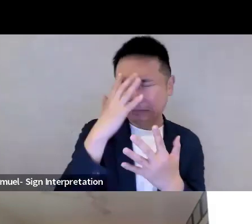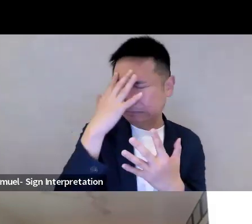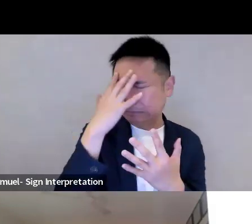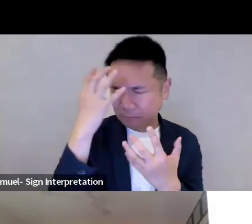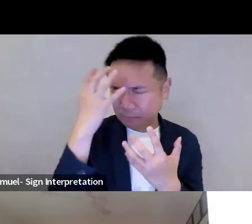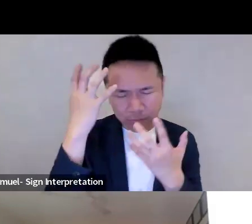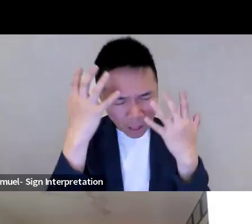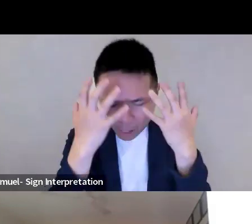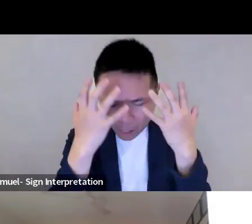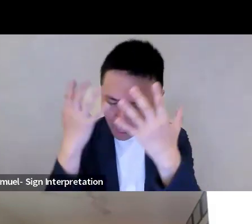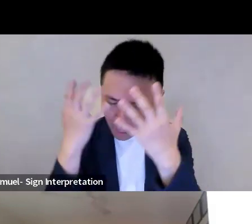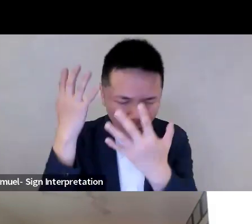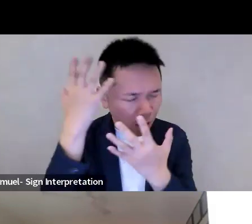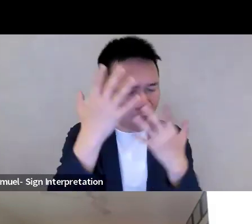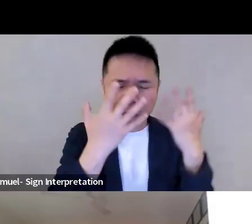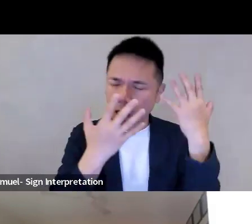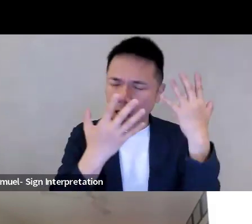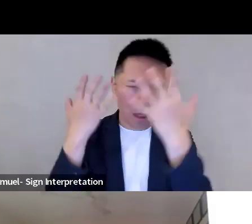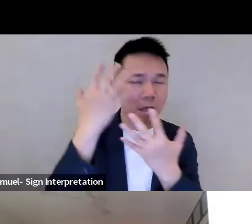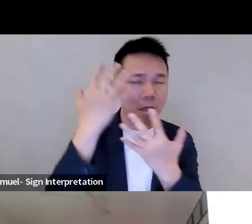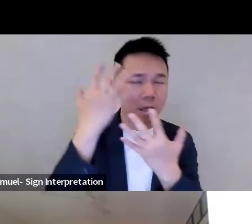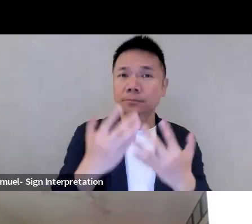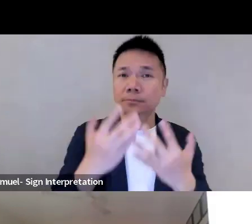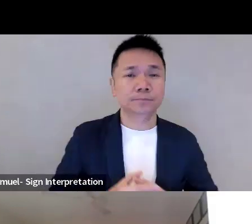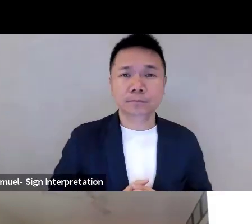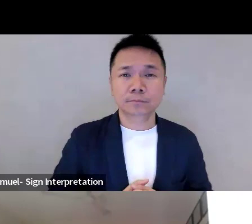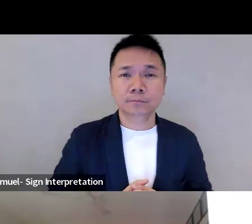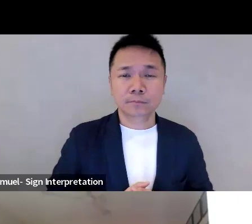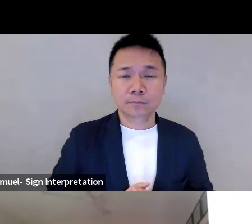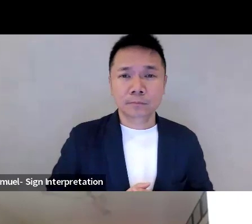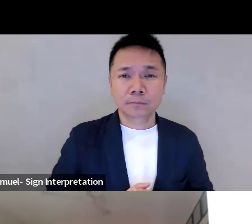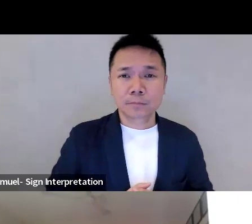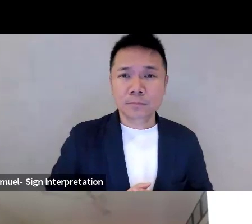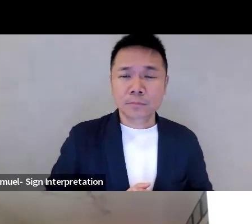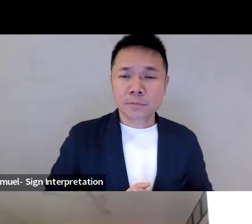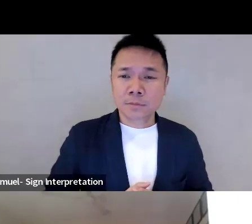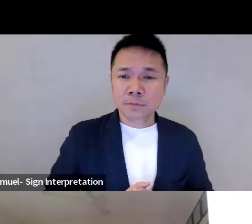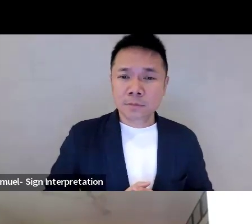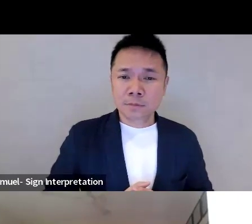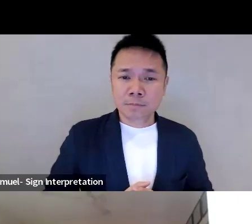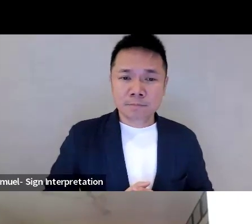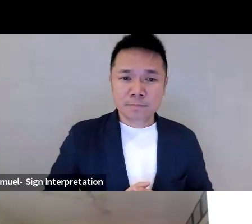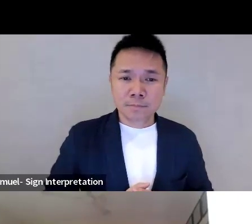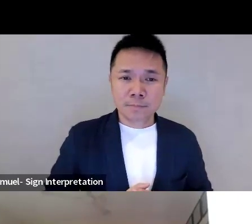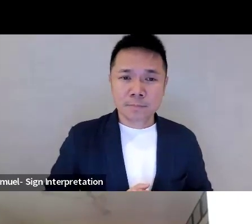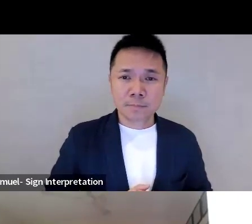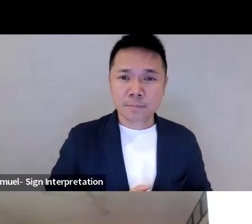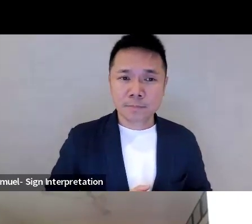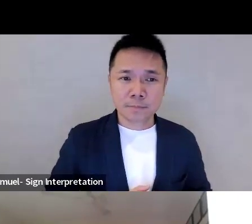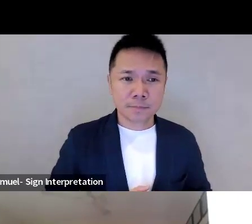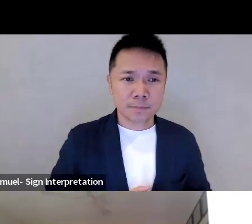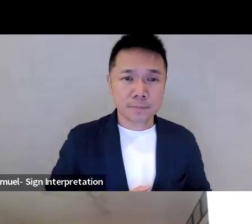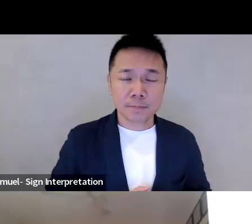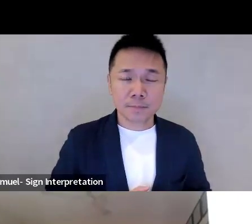的聚会，它是一个像是一个支持的团体，在那个时候呢，